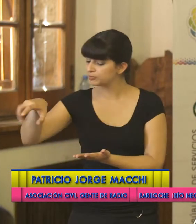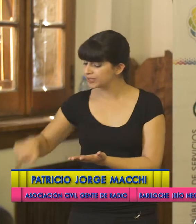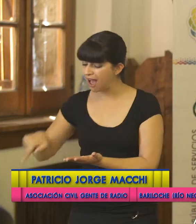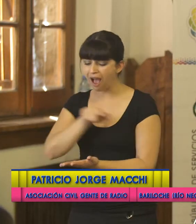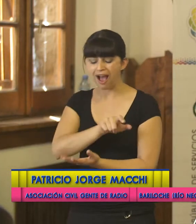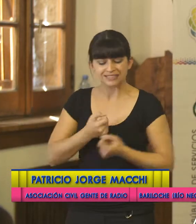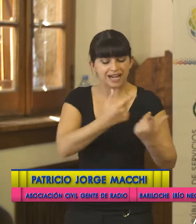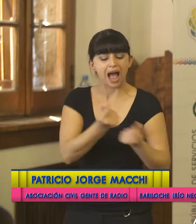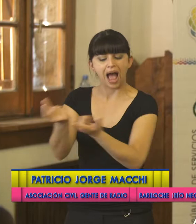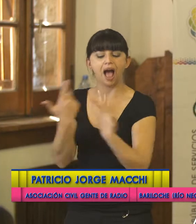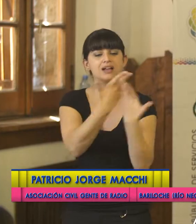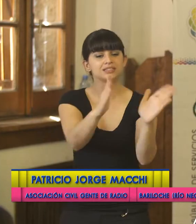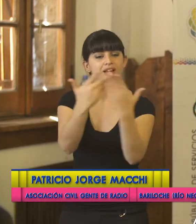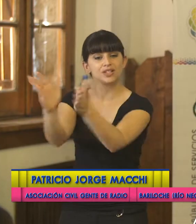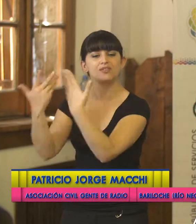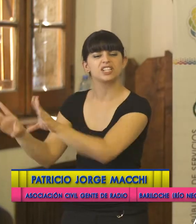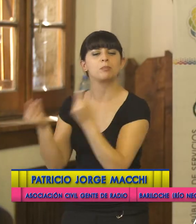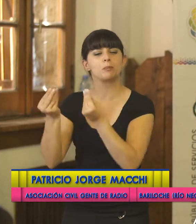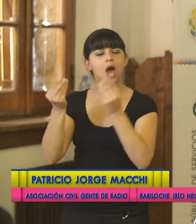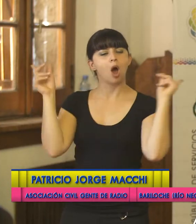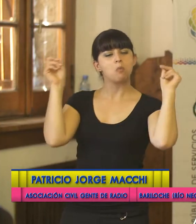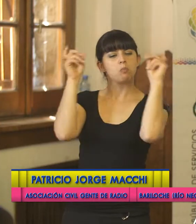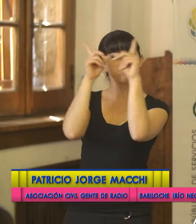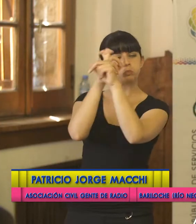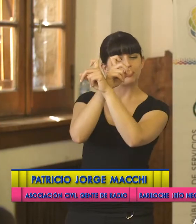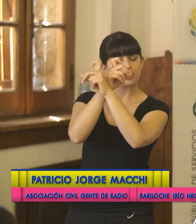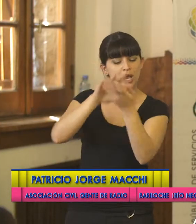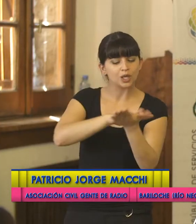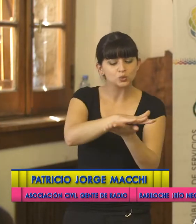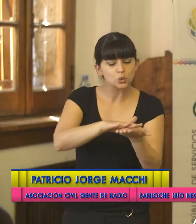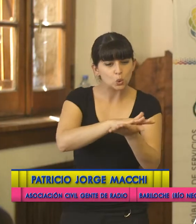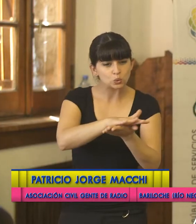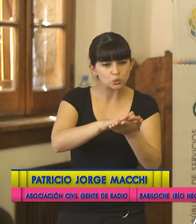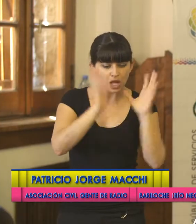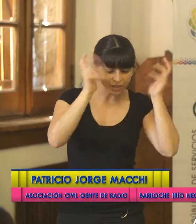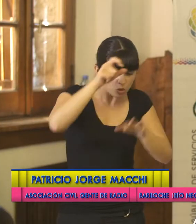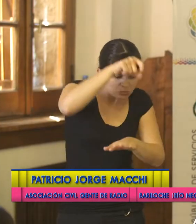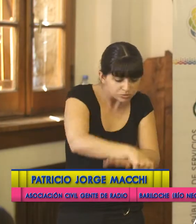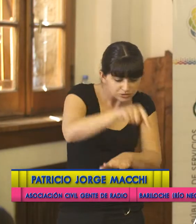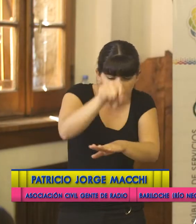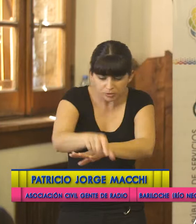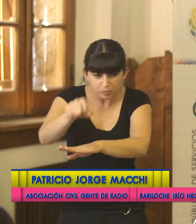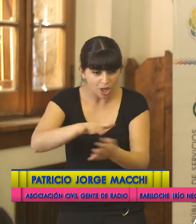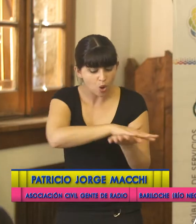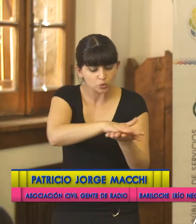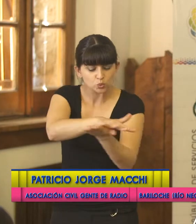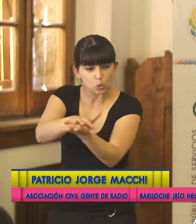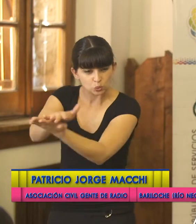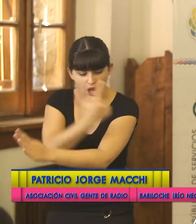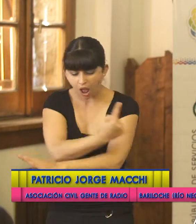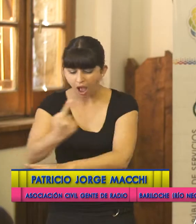para poder solucionar problemas concretos de las radios comunitarias y de las radios en general